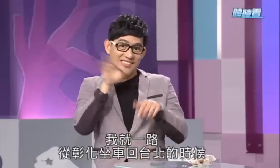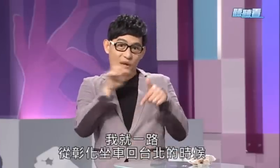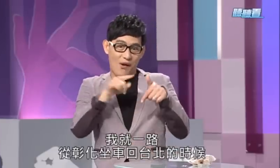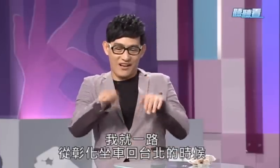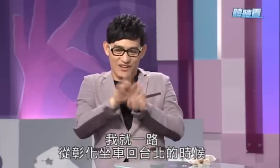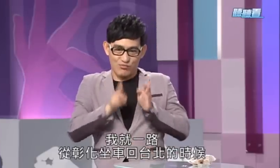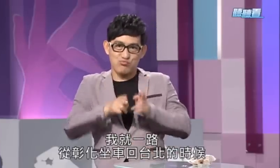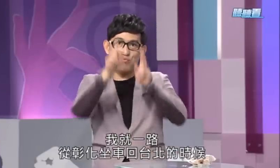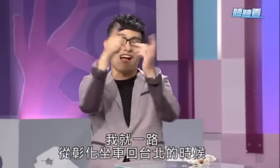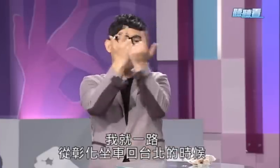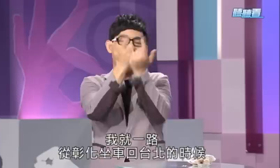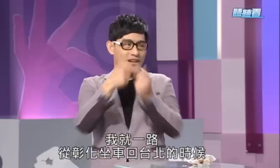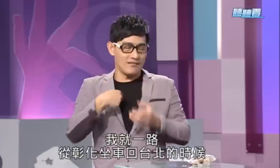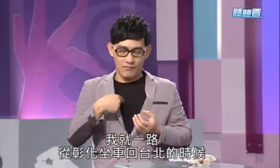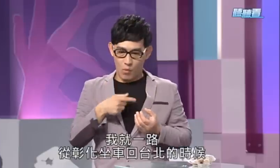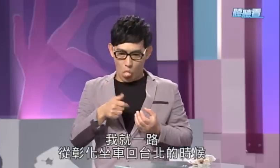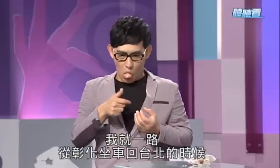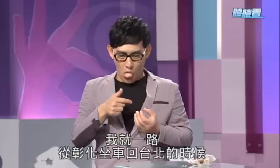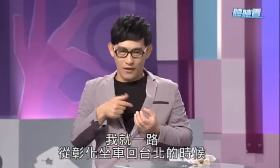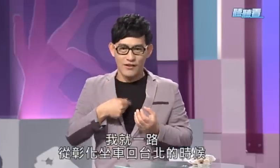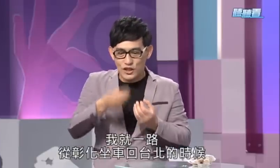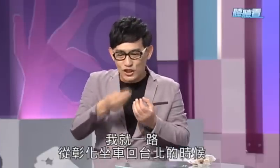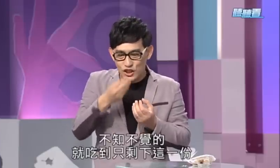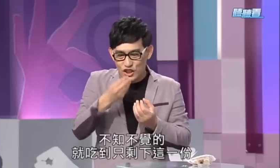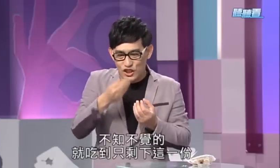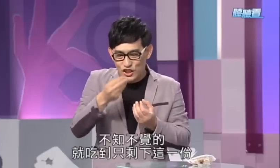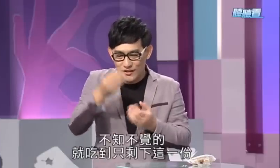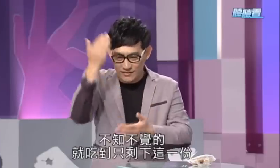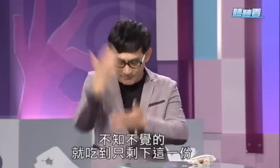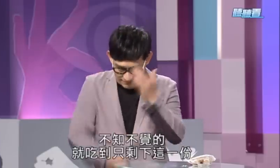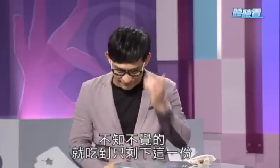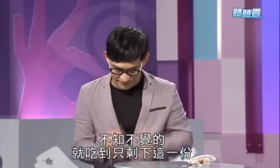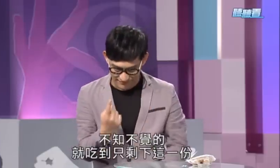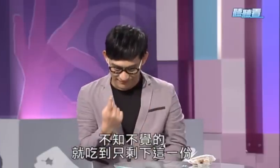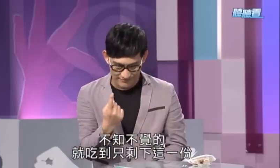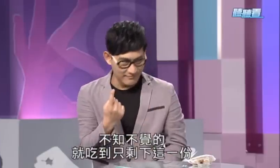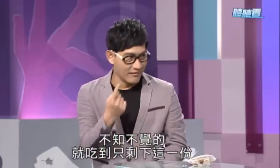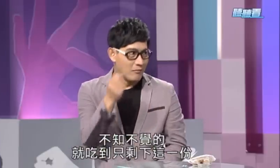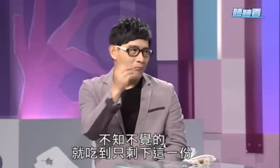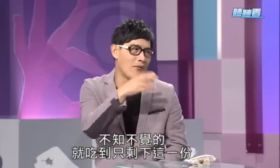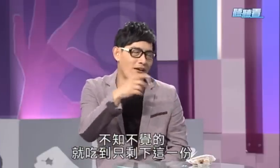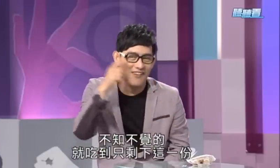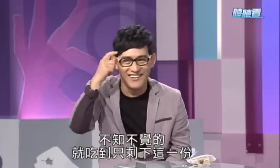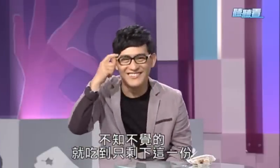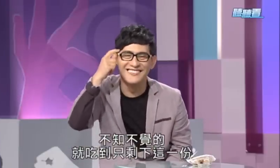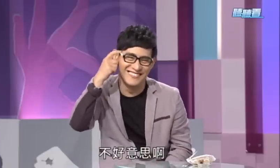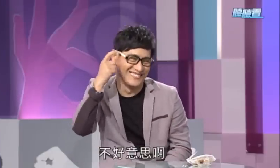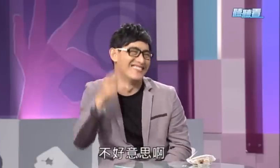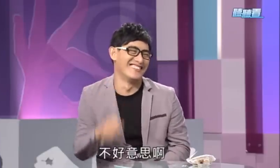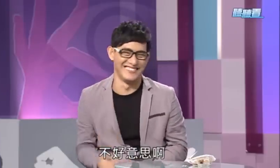彰化坐车回台北的时候啊，不知不觉呢就吃到只剩下这一份，哎，不好意思啊。